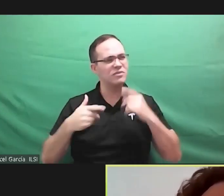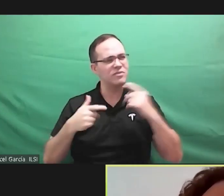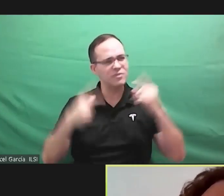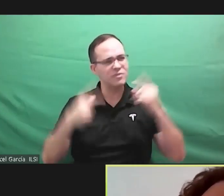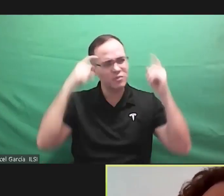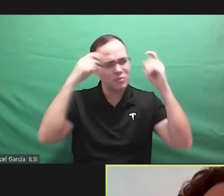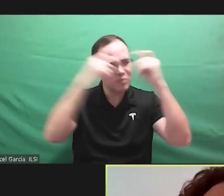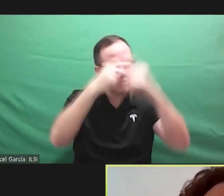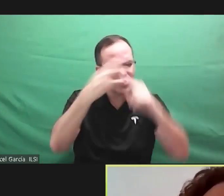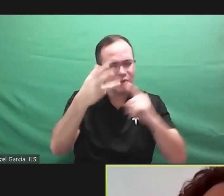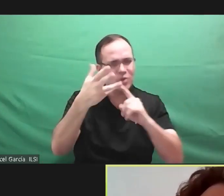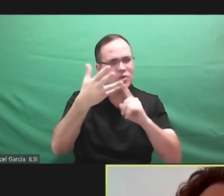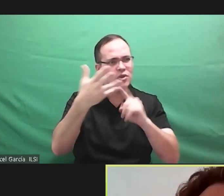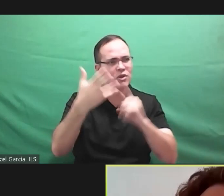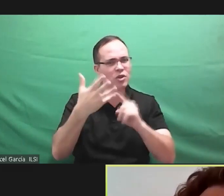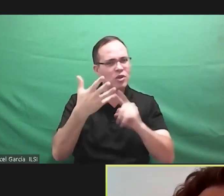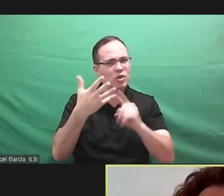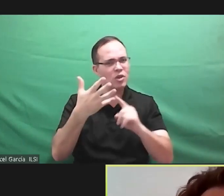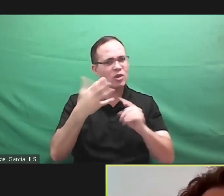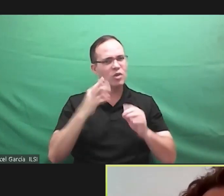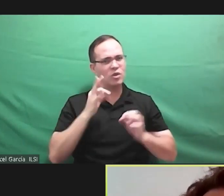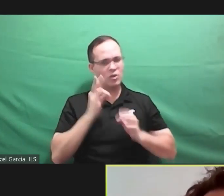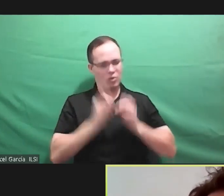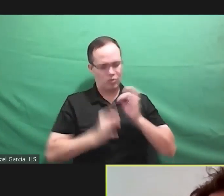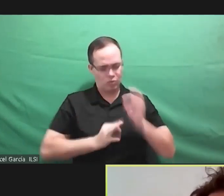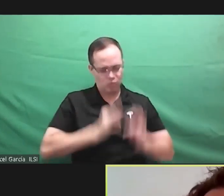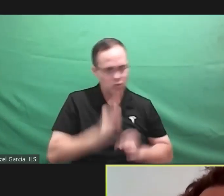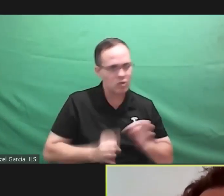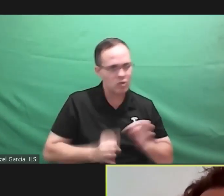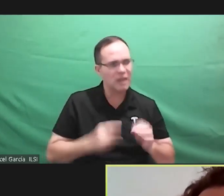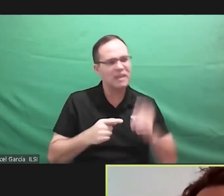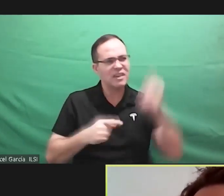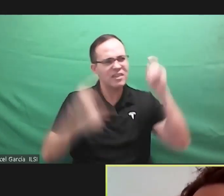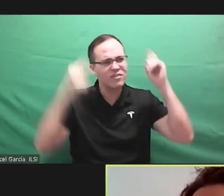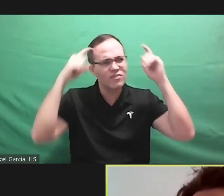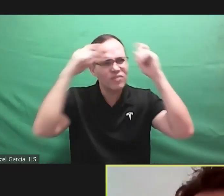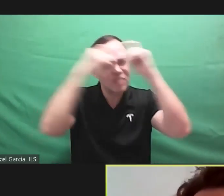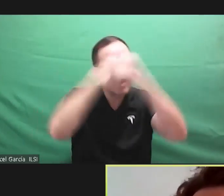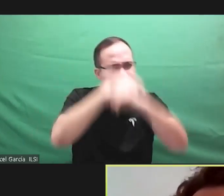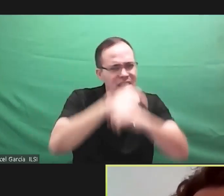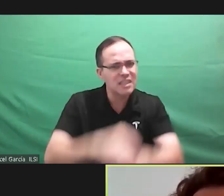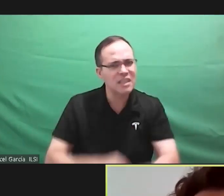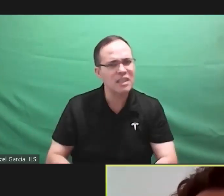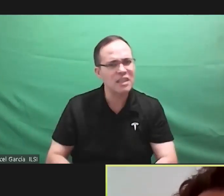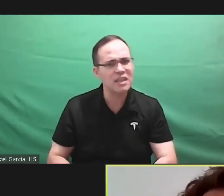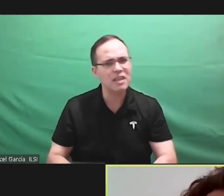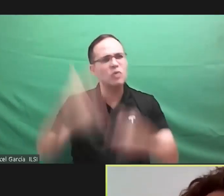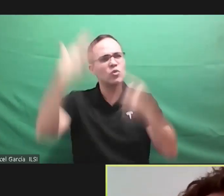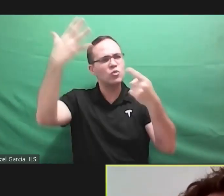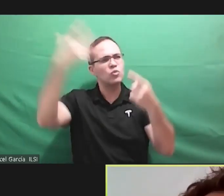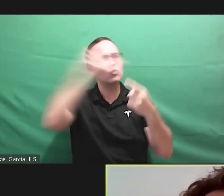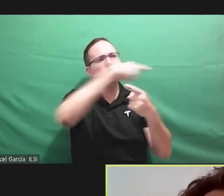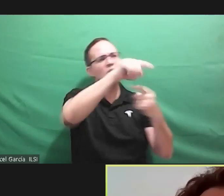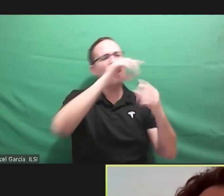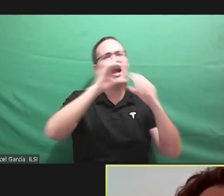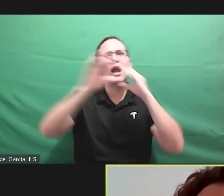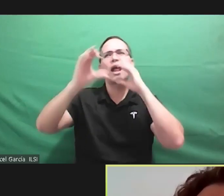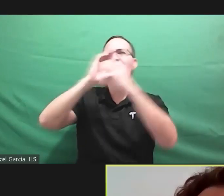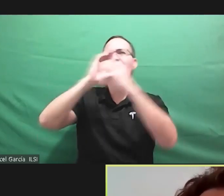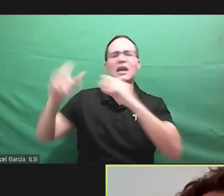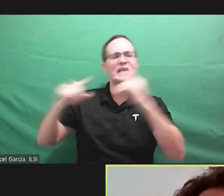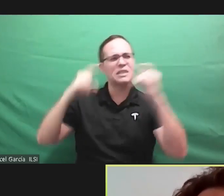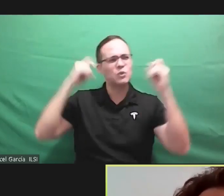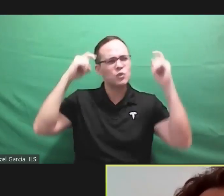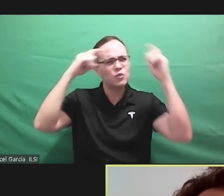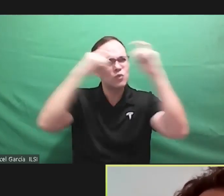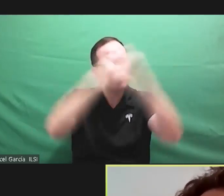cuidarse, vestirse o lavarse, y si tienes dificultad para comunicarse. Siguiente, por